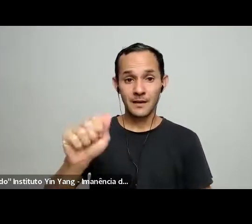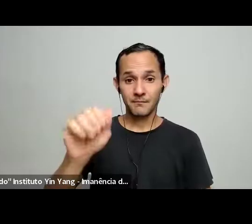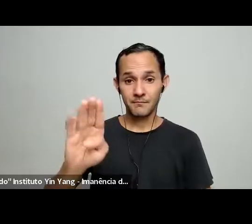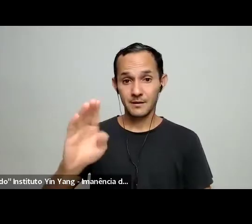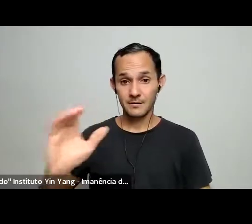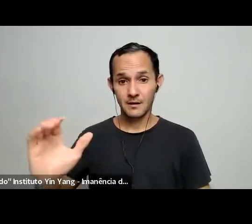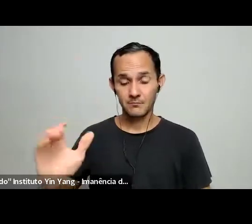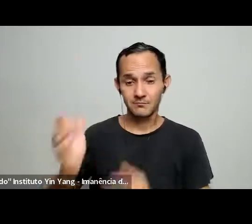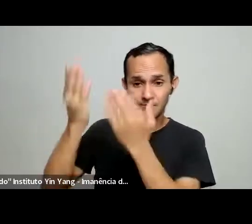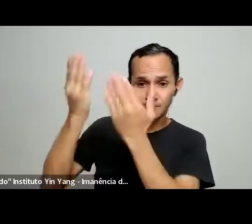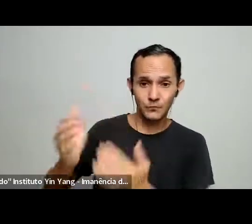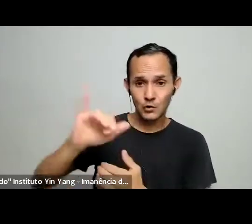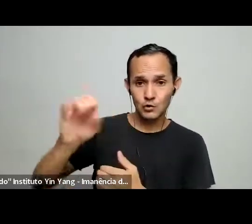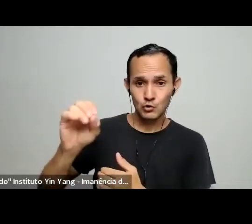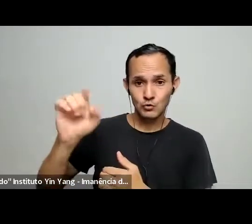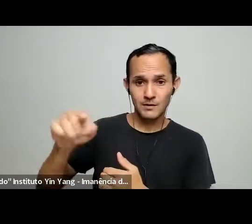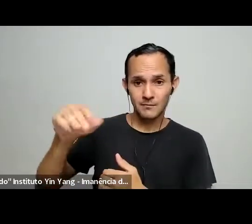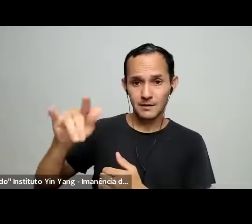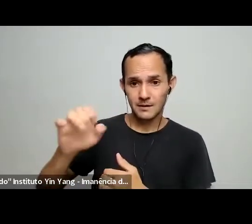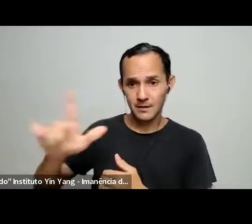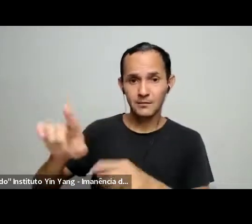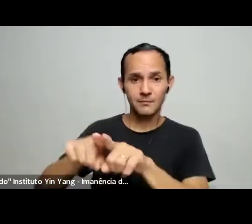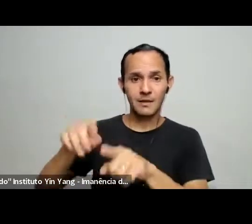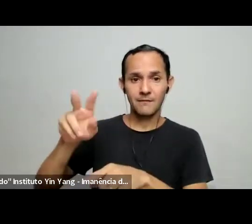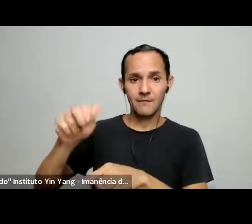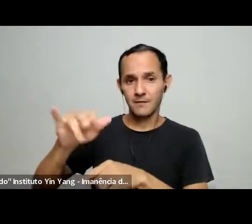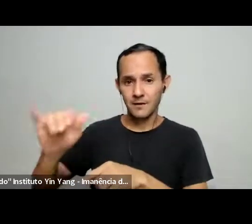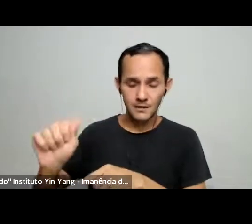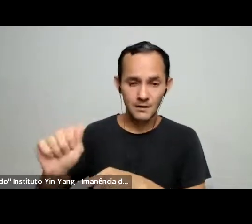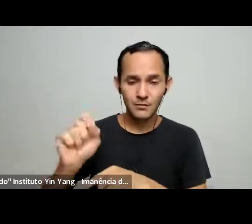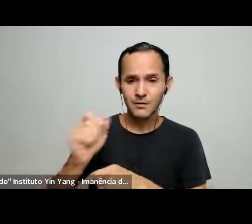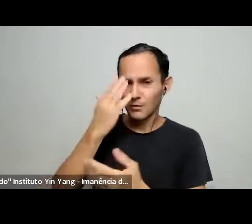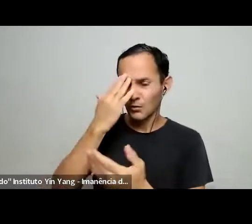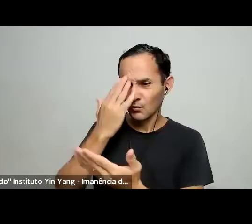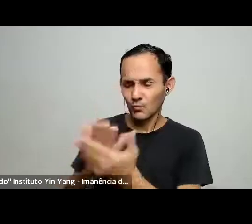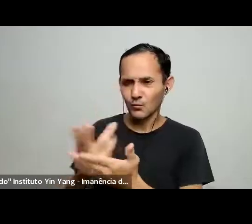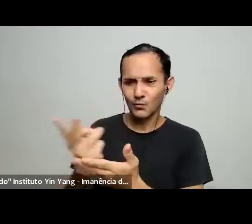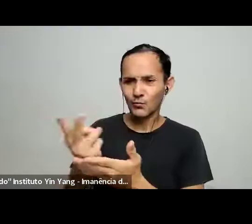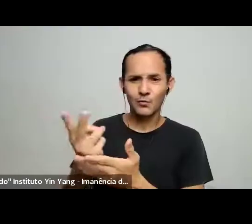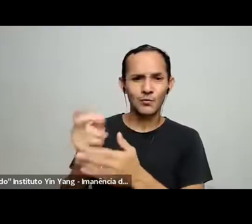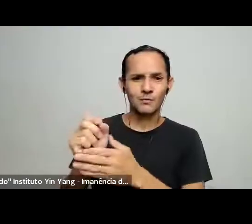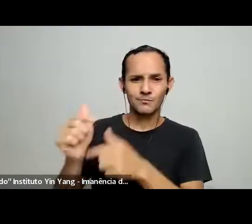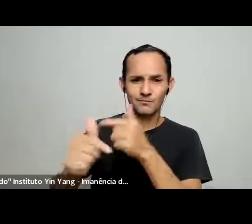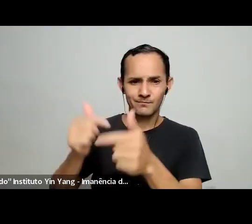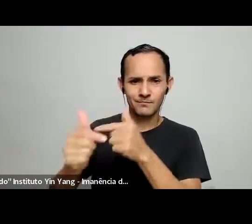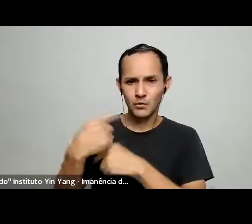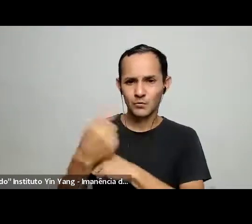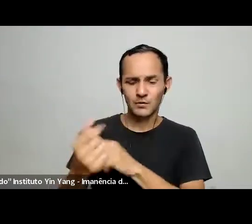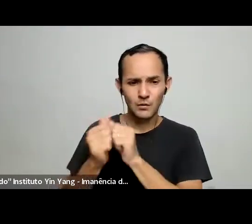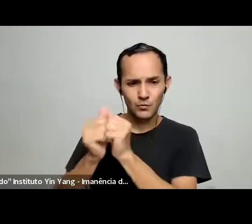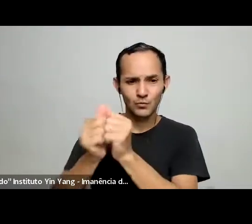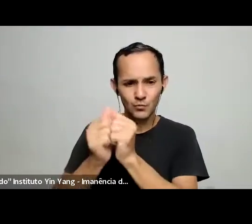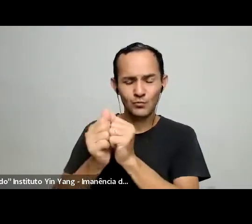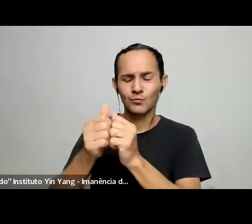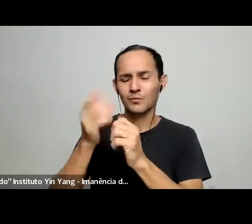na figura do Zé Miguel e da Vânia, com certeza, acreditarem nessa parceria, a gente está junto, que já faz